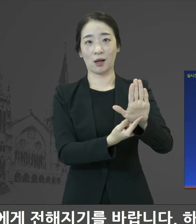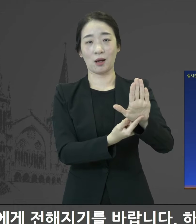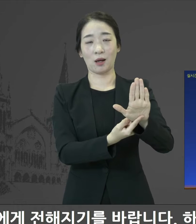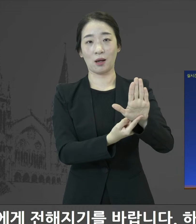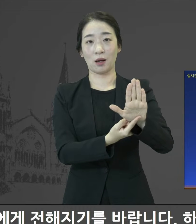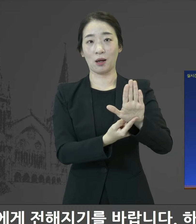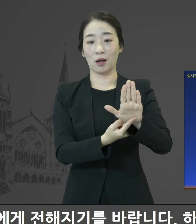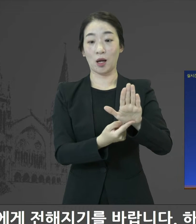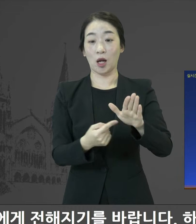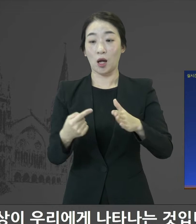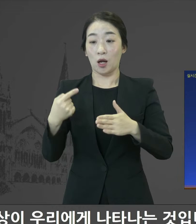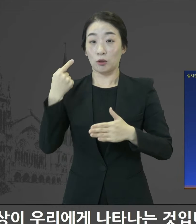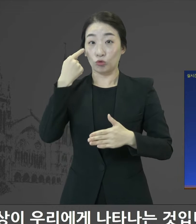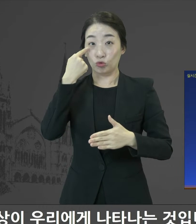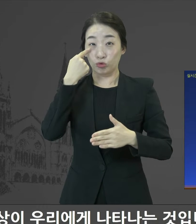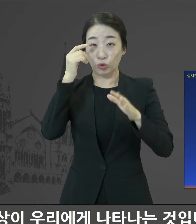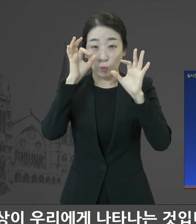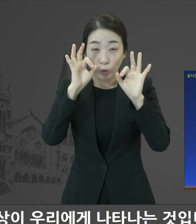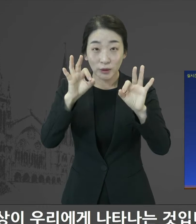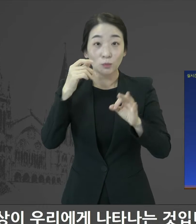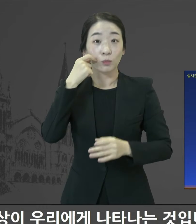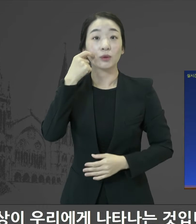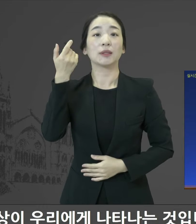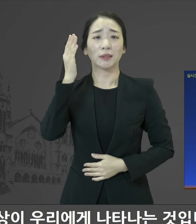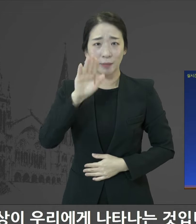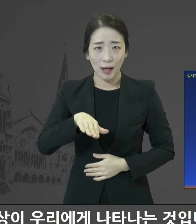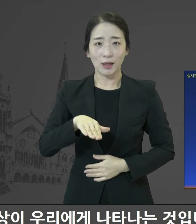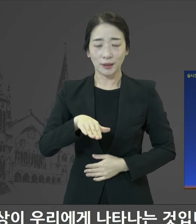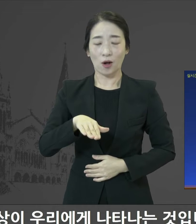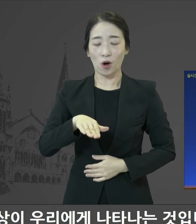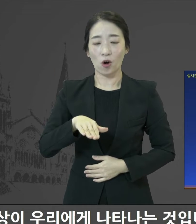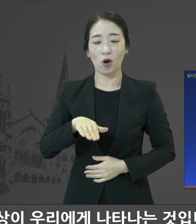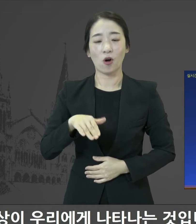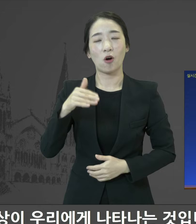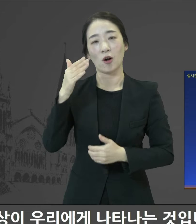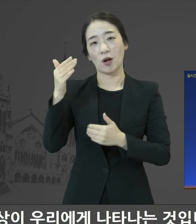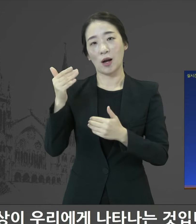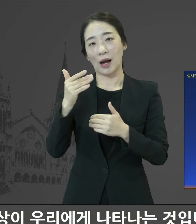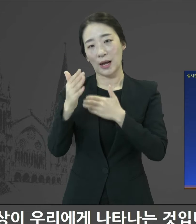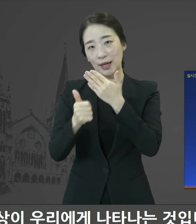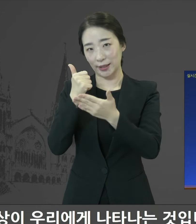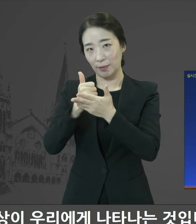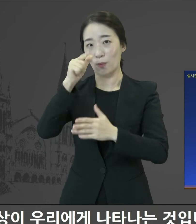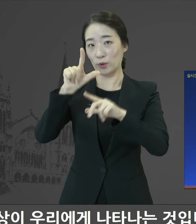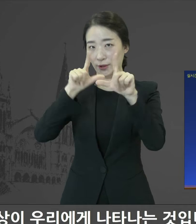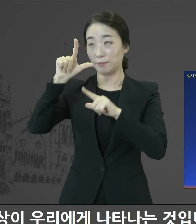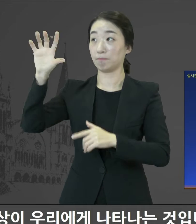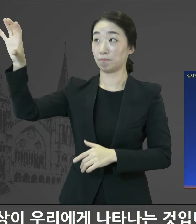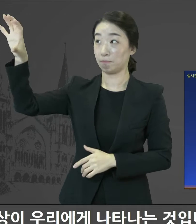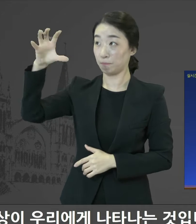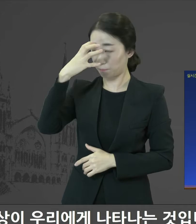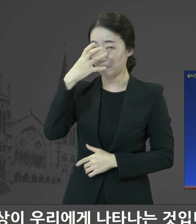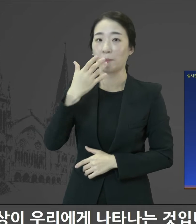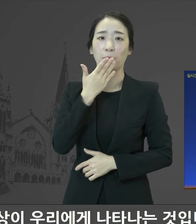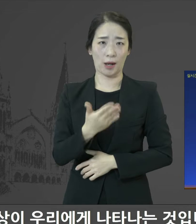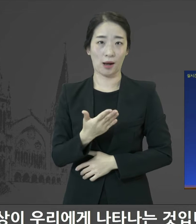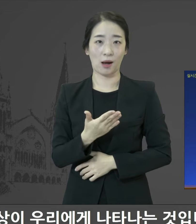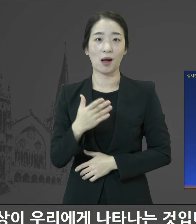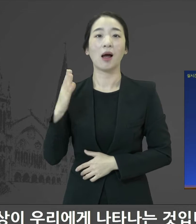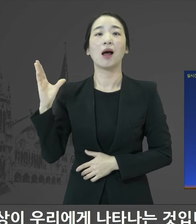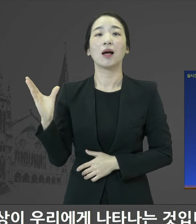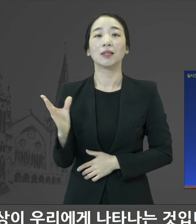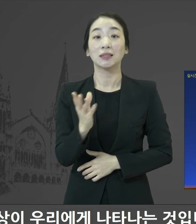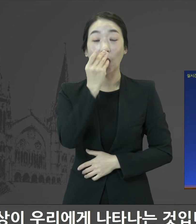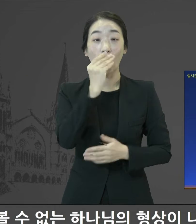하나님의 형상이 우리에게 나타나지는 것, 이것을 하나님을 본받는 것이다. 바꿔 얘기하면